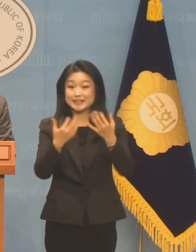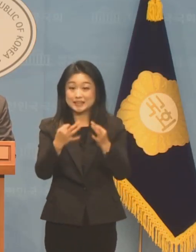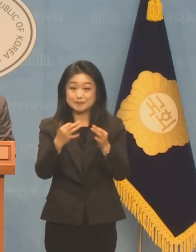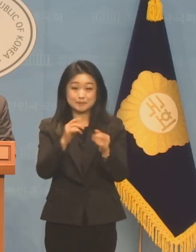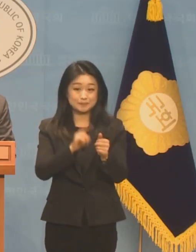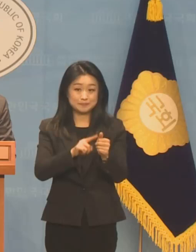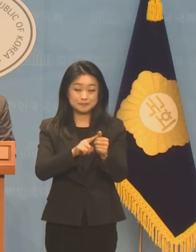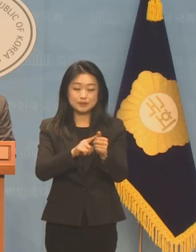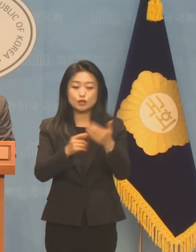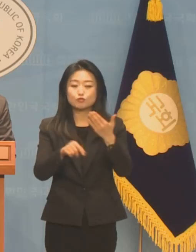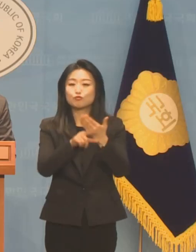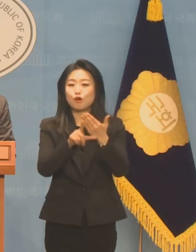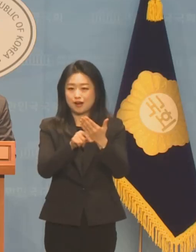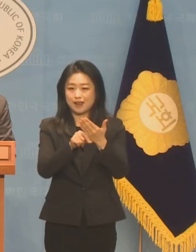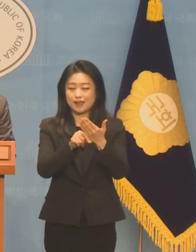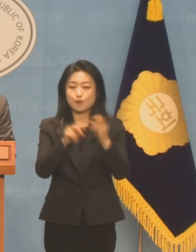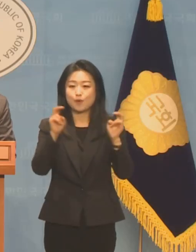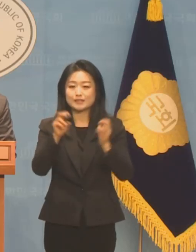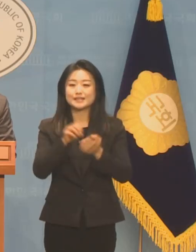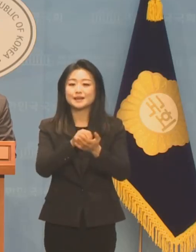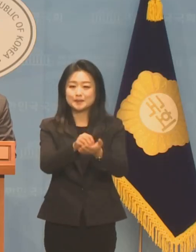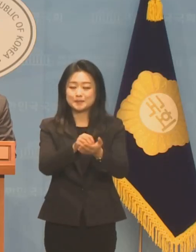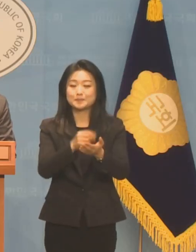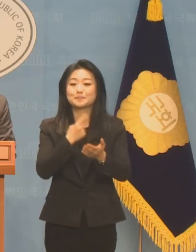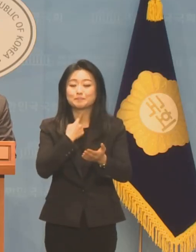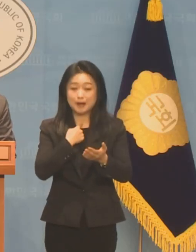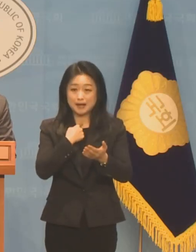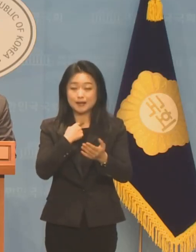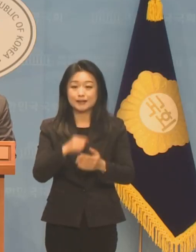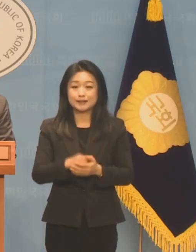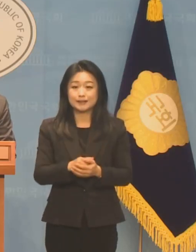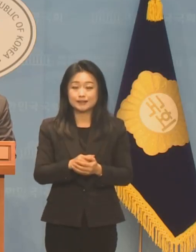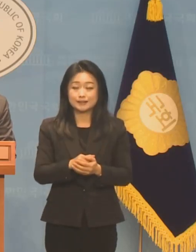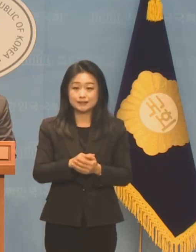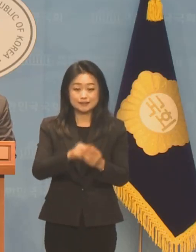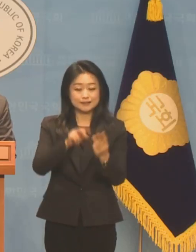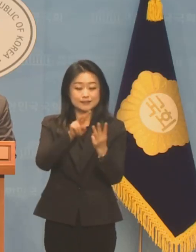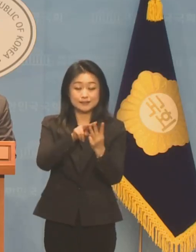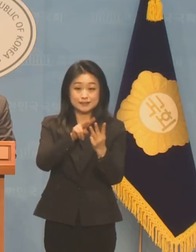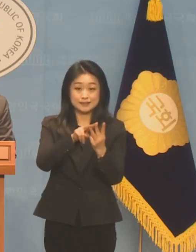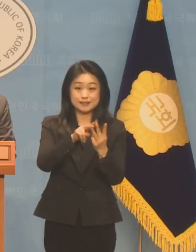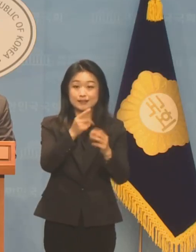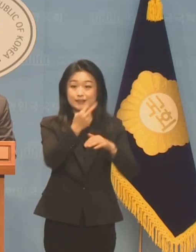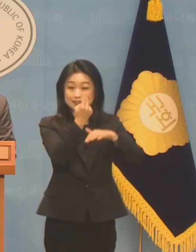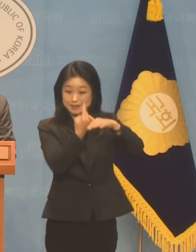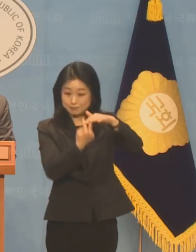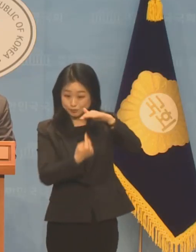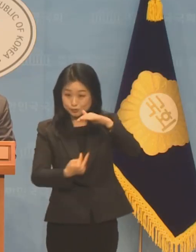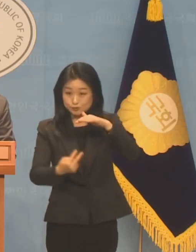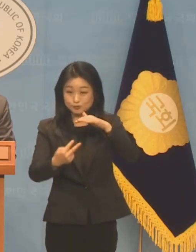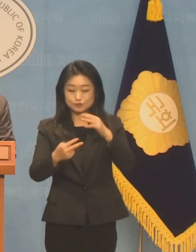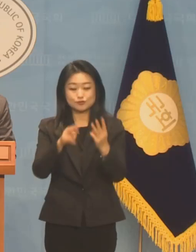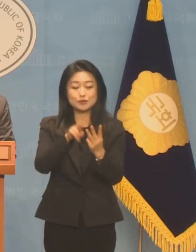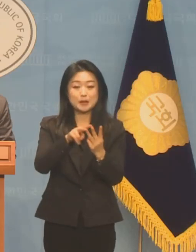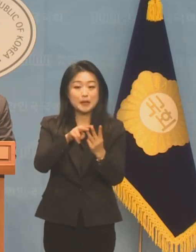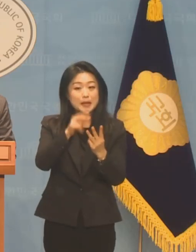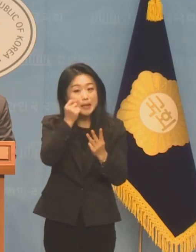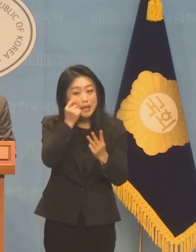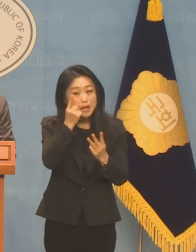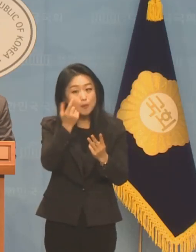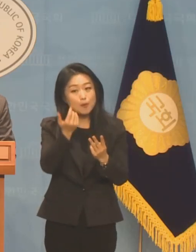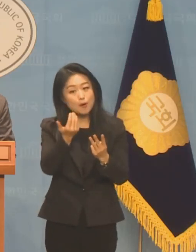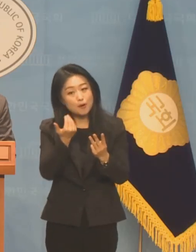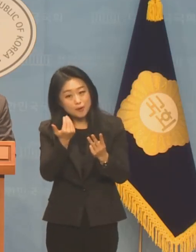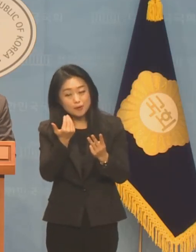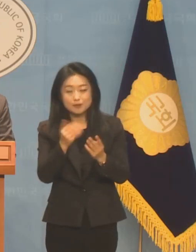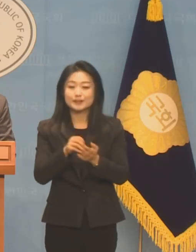9월에 입사한 선배였습니다. 다른 잠수부와 감시인이 회사에 들어간 건 불과 1개월